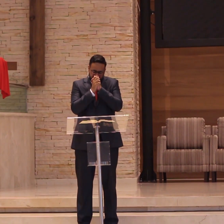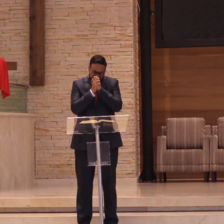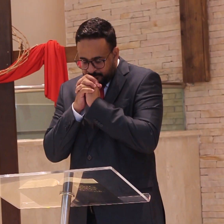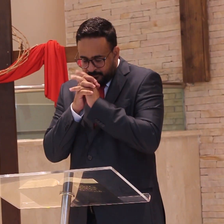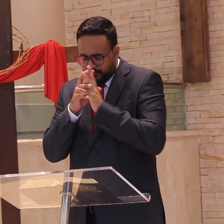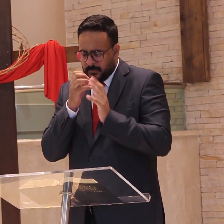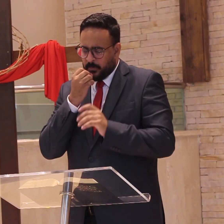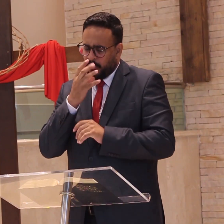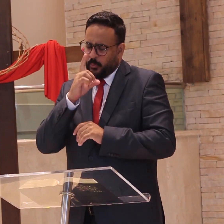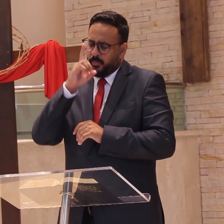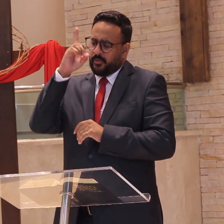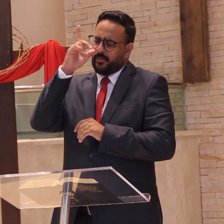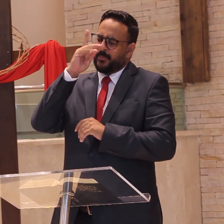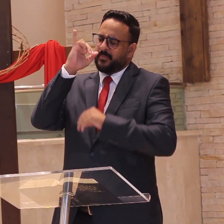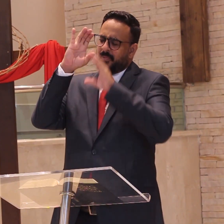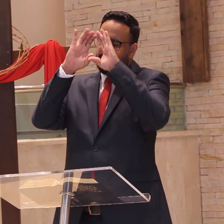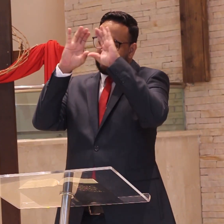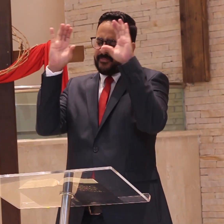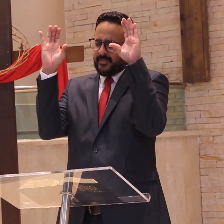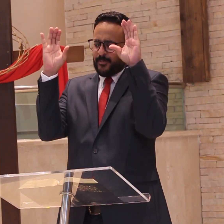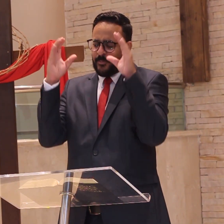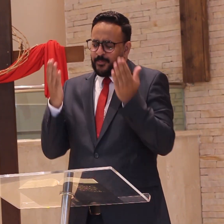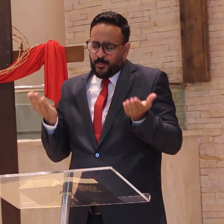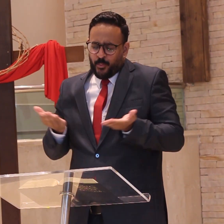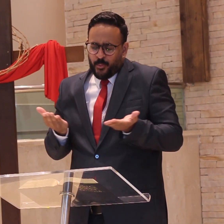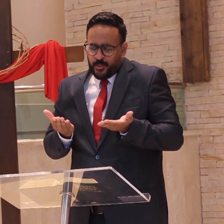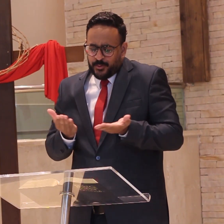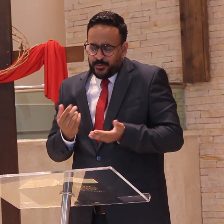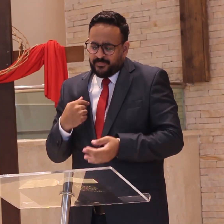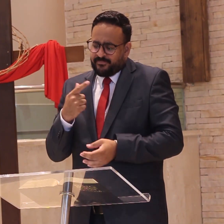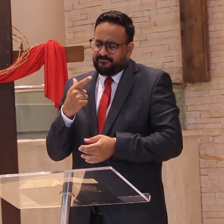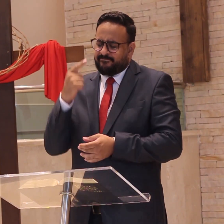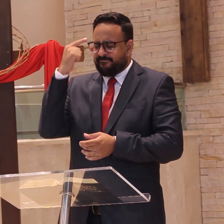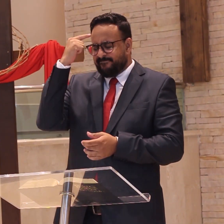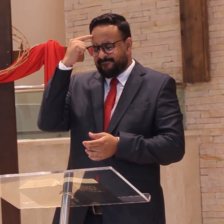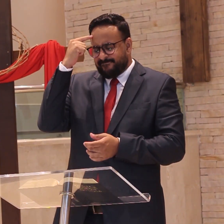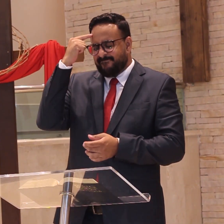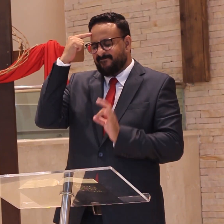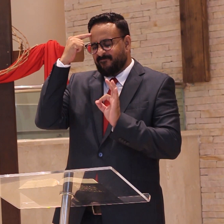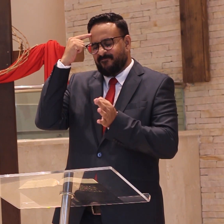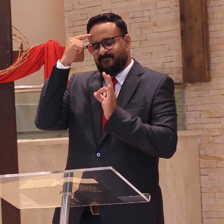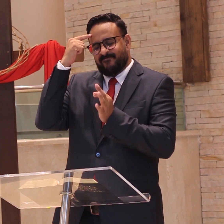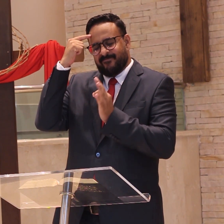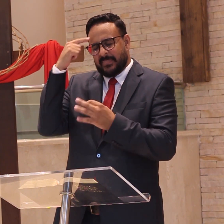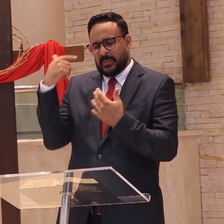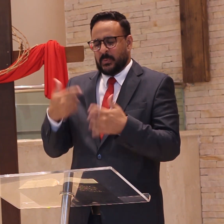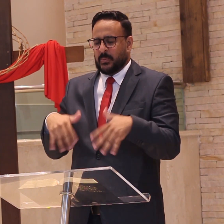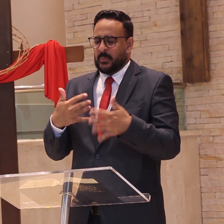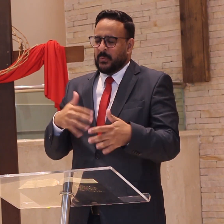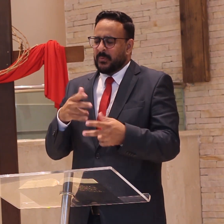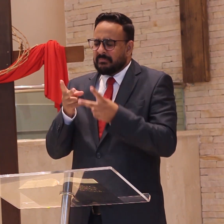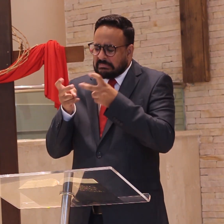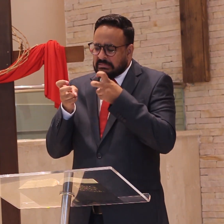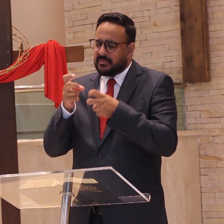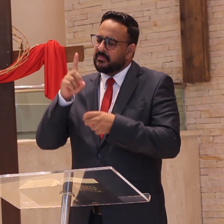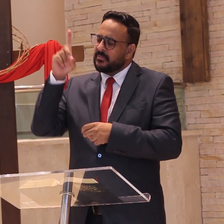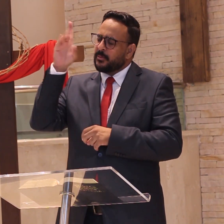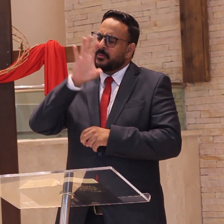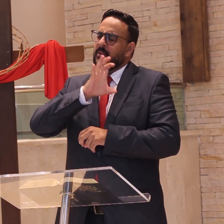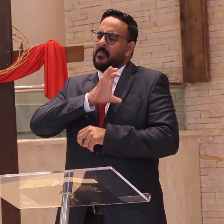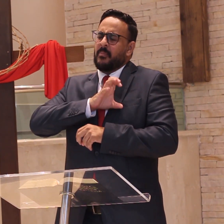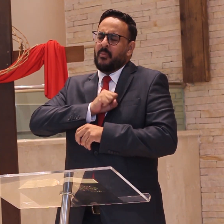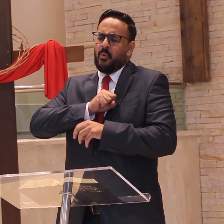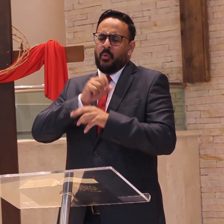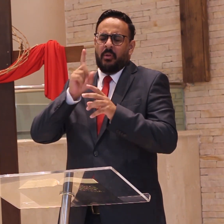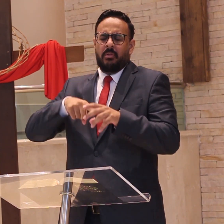orar. Bondoso Deus, nosso Pai que habita nos altos dos céus, te agradecemos, Senhor Deus, porque hoje podemos